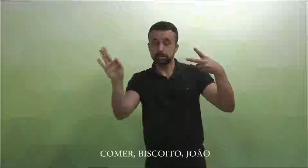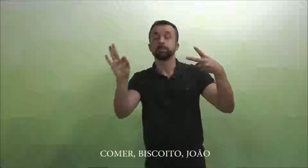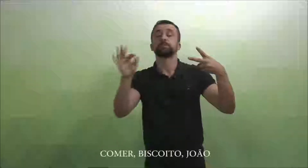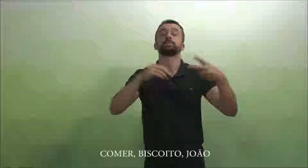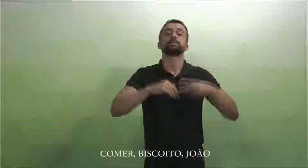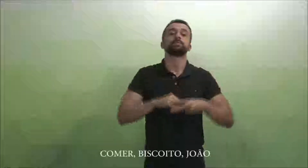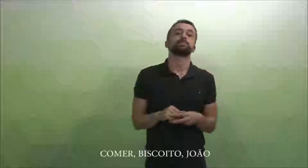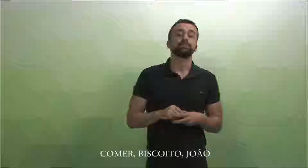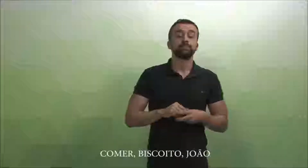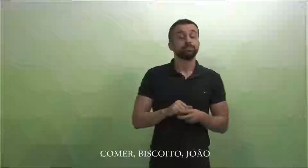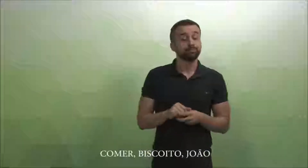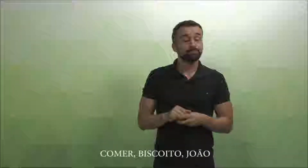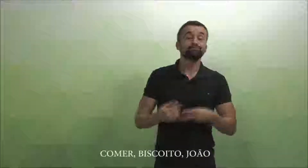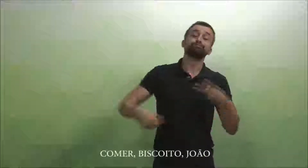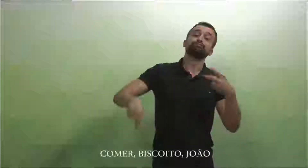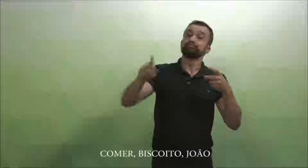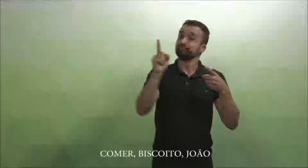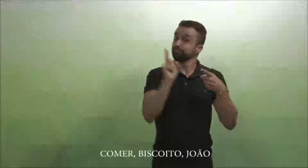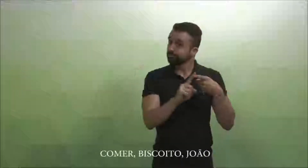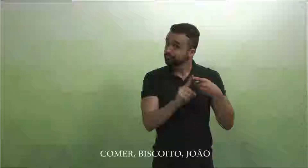têm duas construções possíveis.